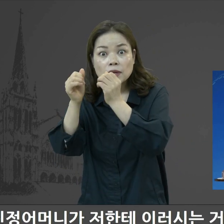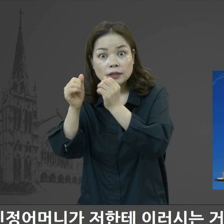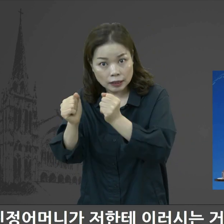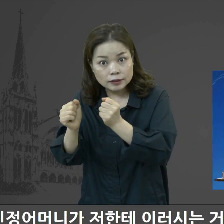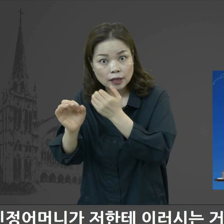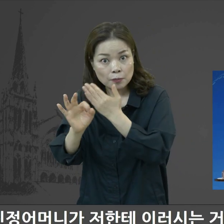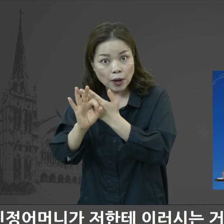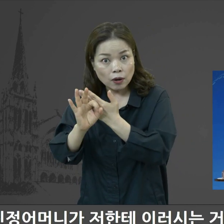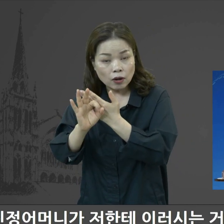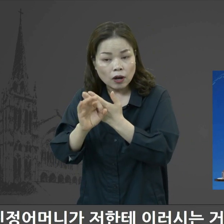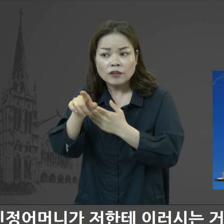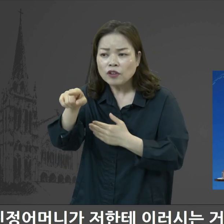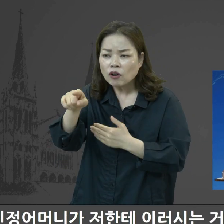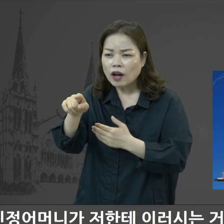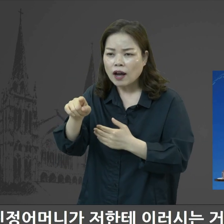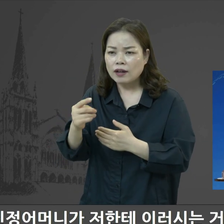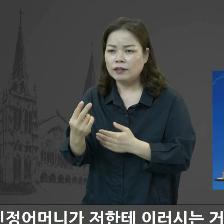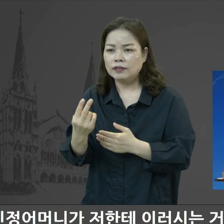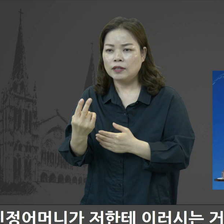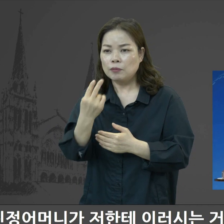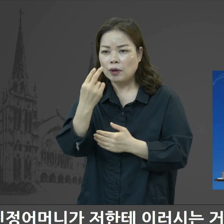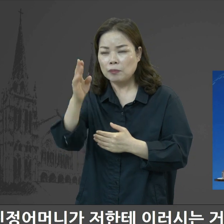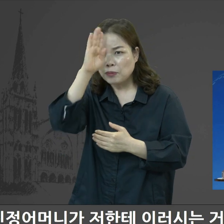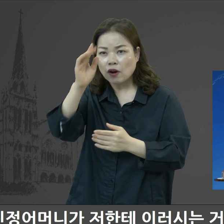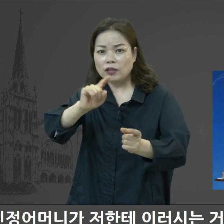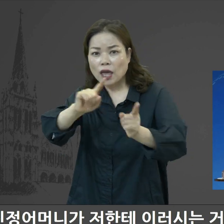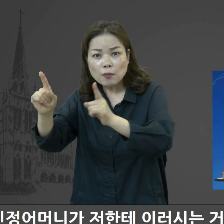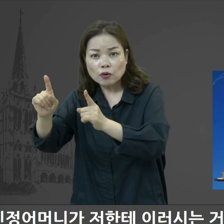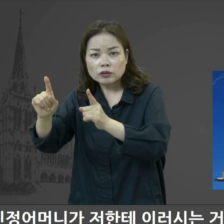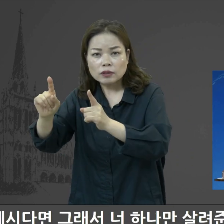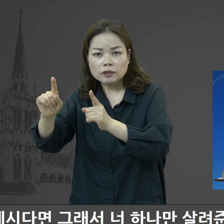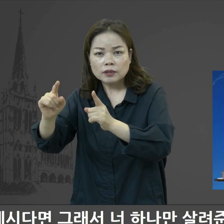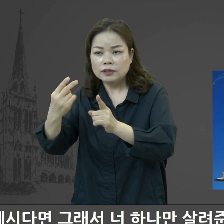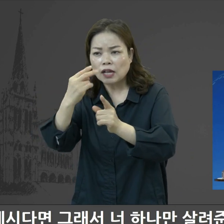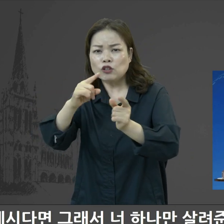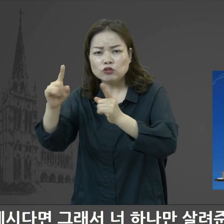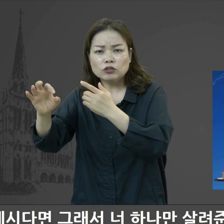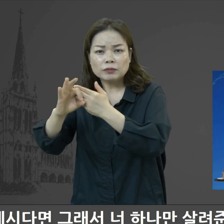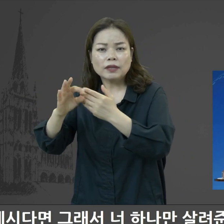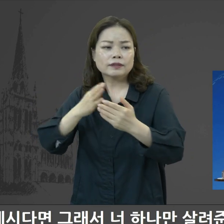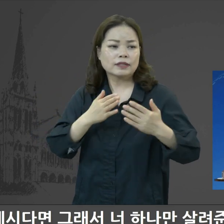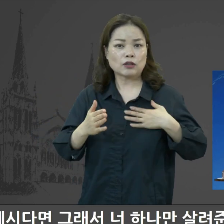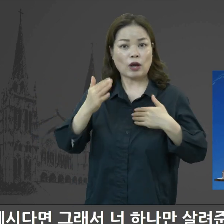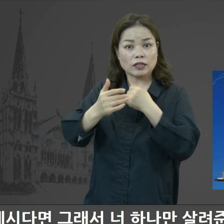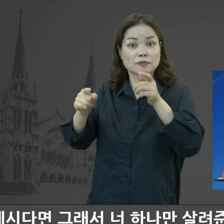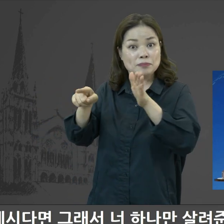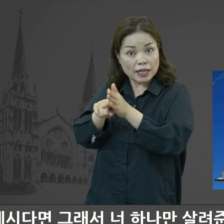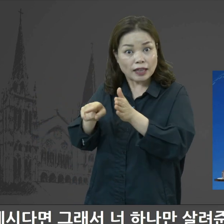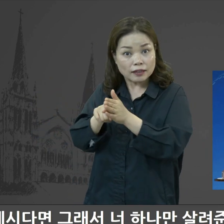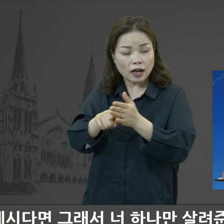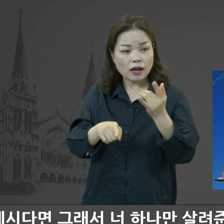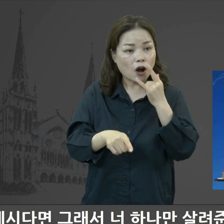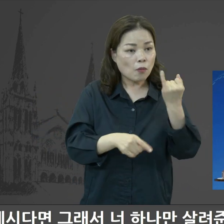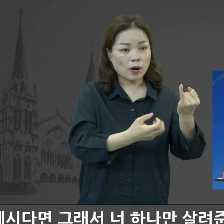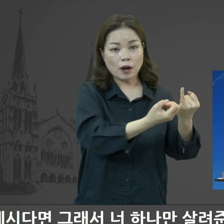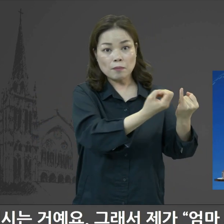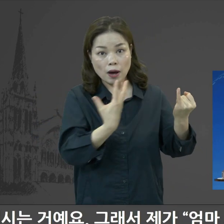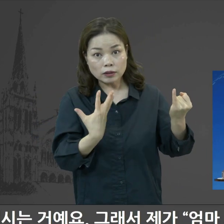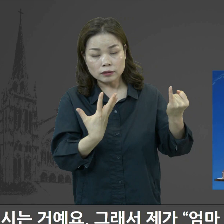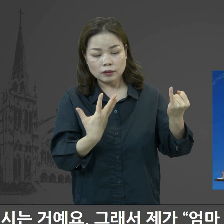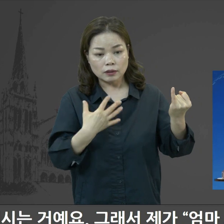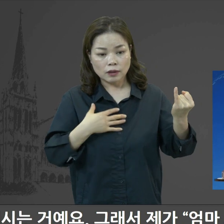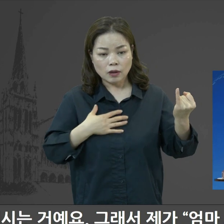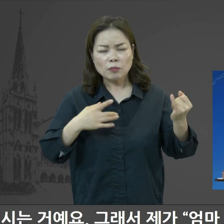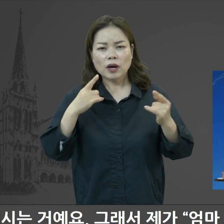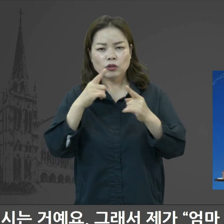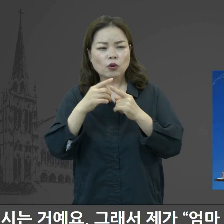계시다면, 그래서 너 하나만 살려준다면 나도 그 하나님 믿겠다 그러시는 거예요. 그래서 제가 엄마 그러면 나 교회 한번 나가도